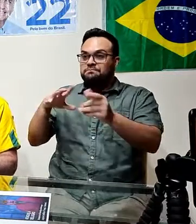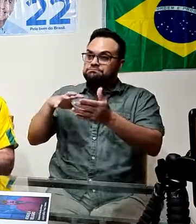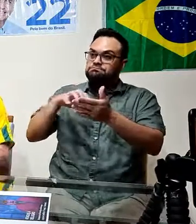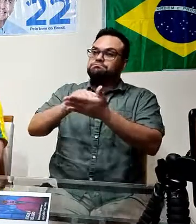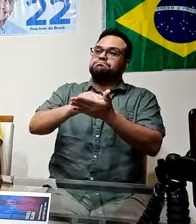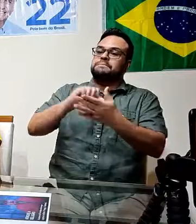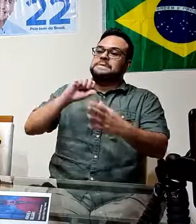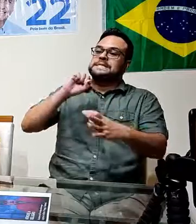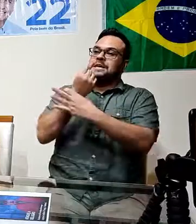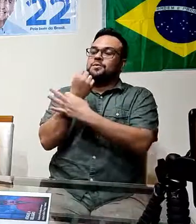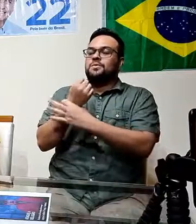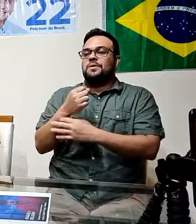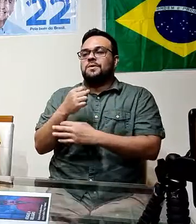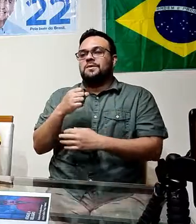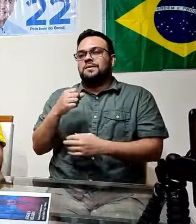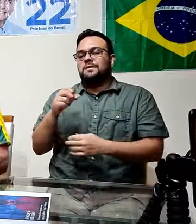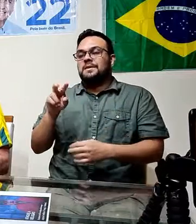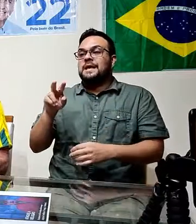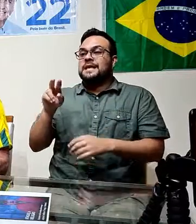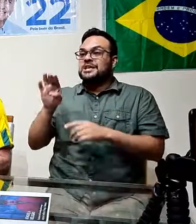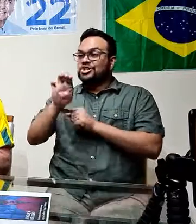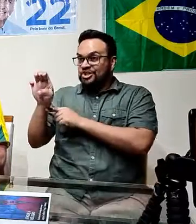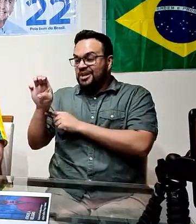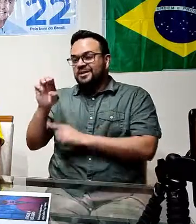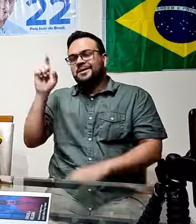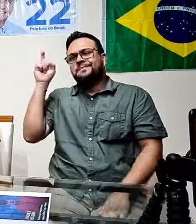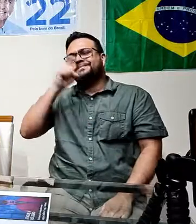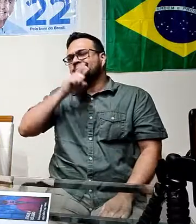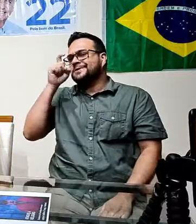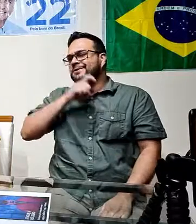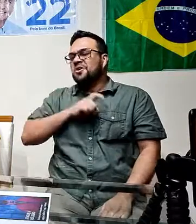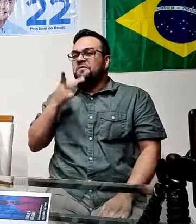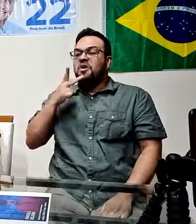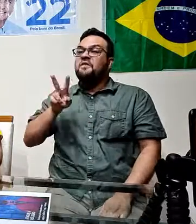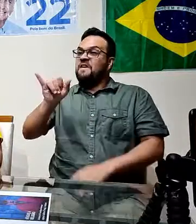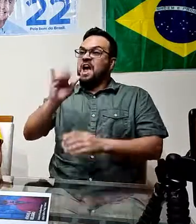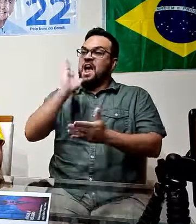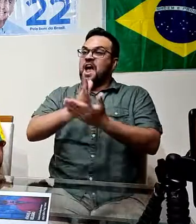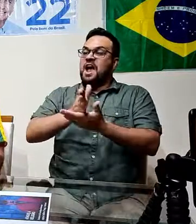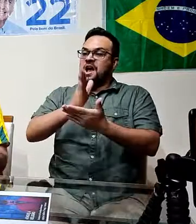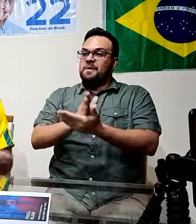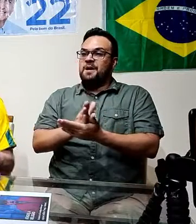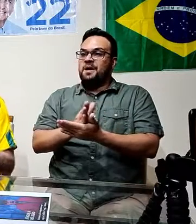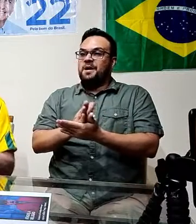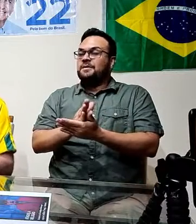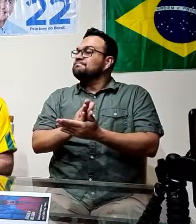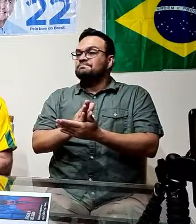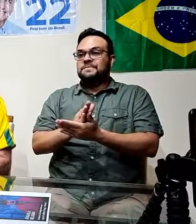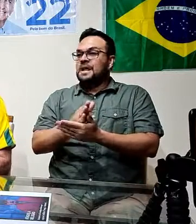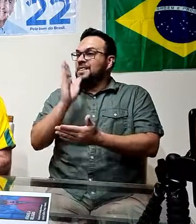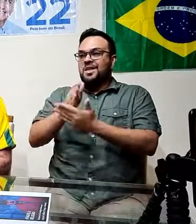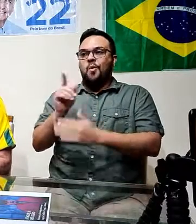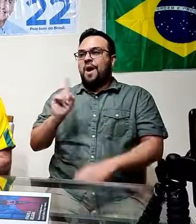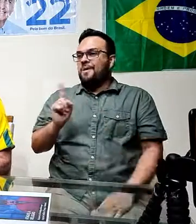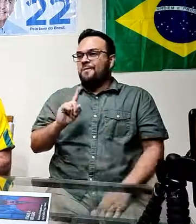também. Então mentiram, a esquerda mentiu, falando que ia acabar, não acabou, ainda incluímos